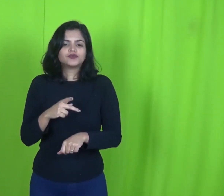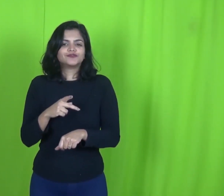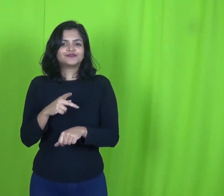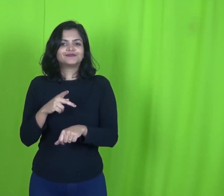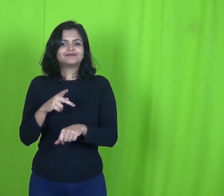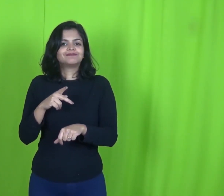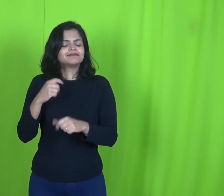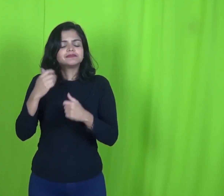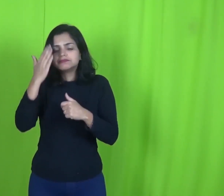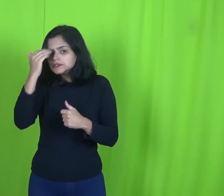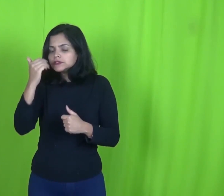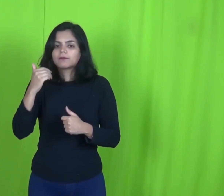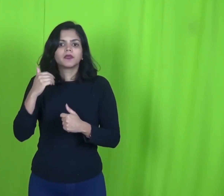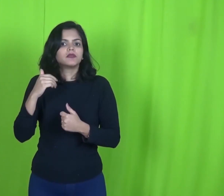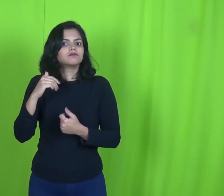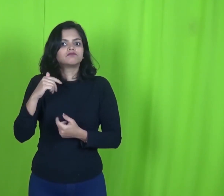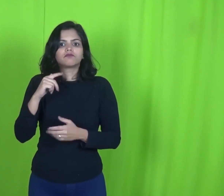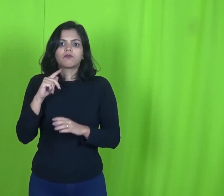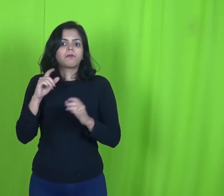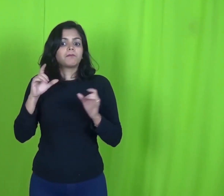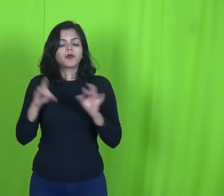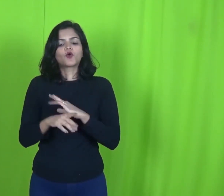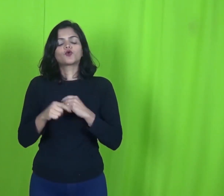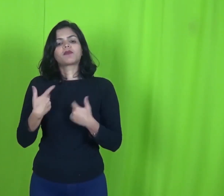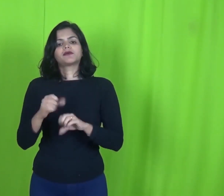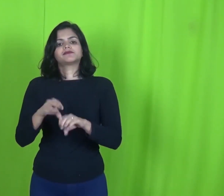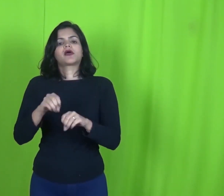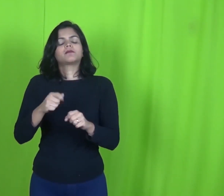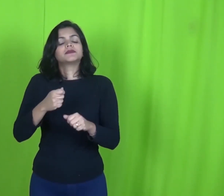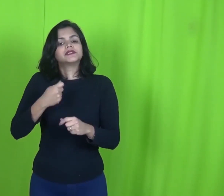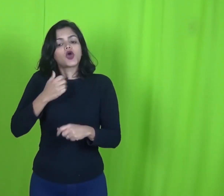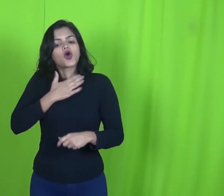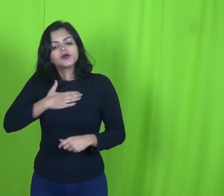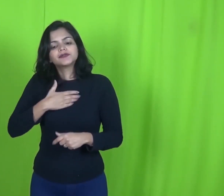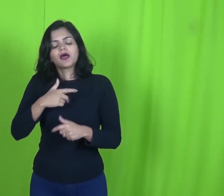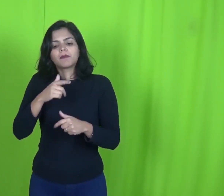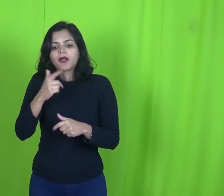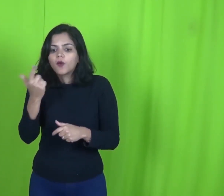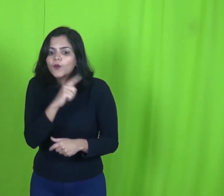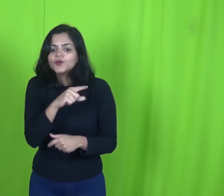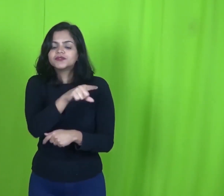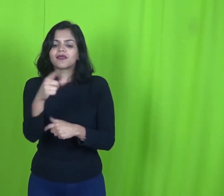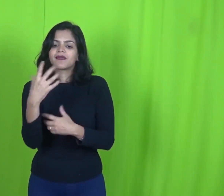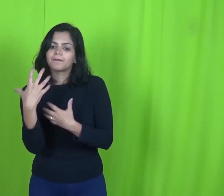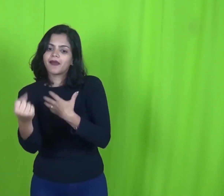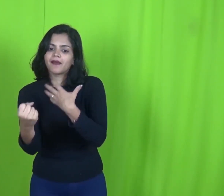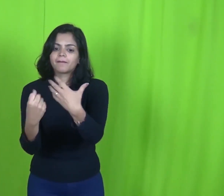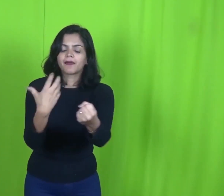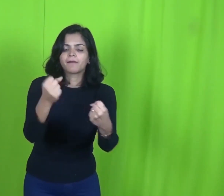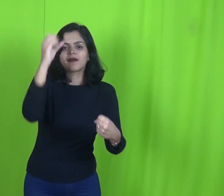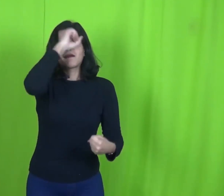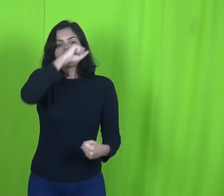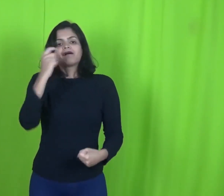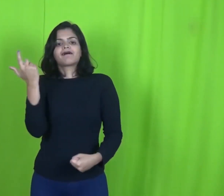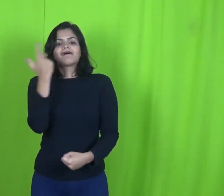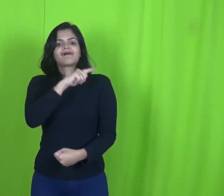práticas pedagógicas, os saberes docentes, eu preciso lançar mão disso tudo para